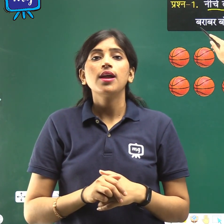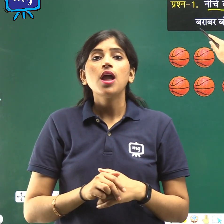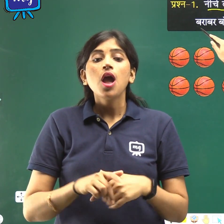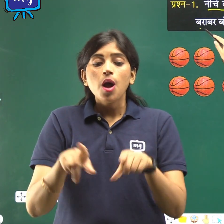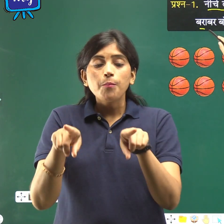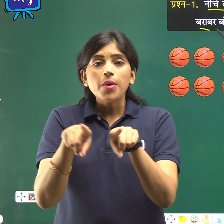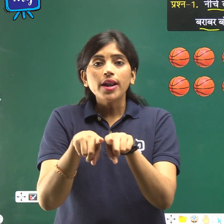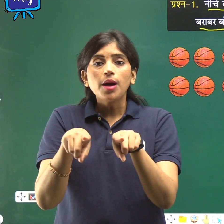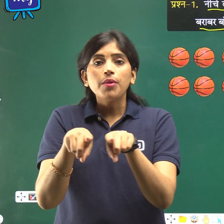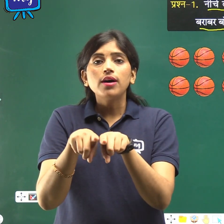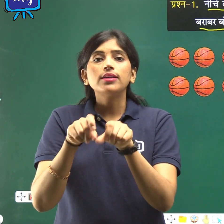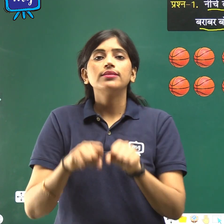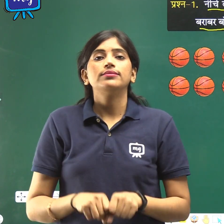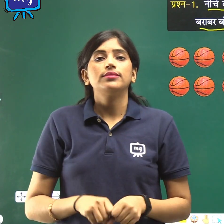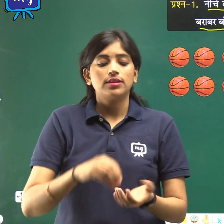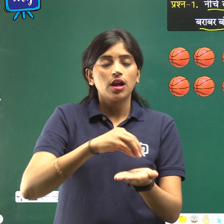बराबर